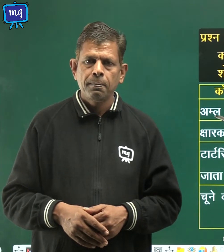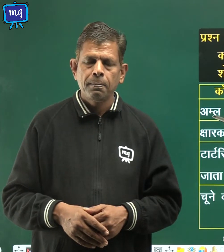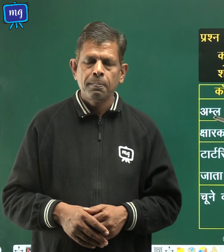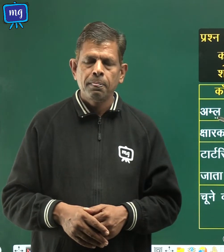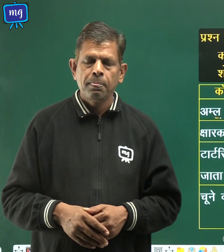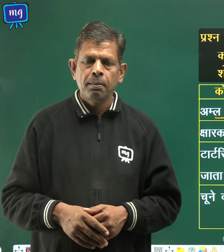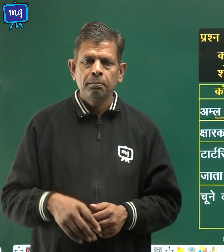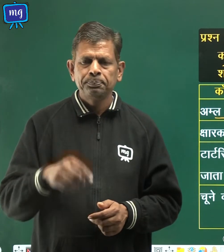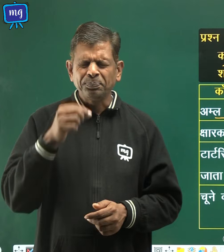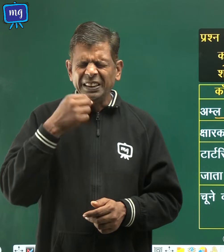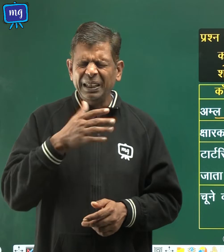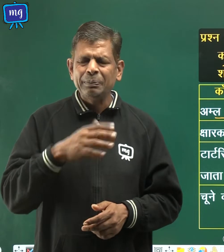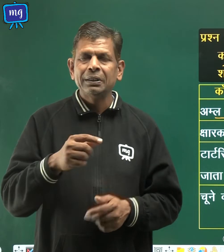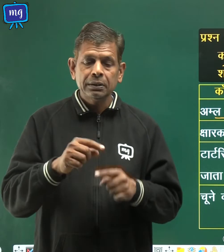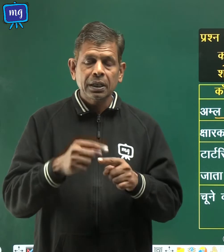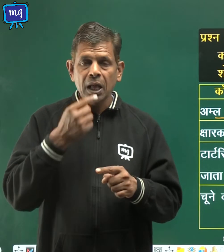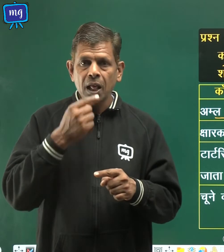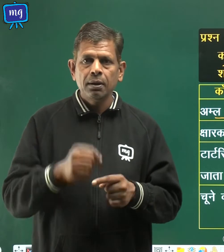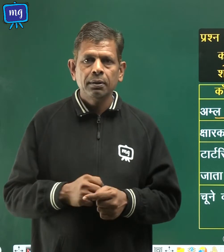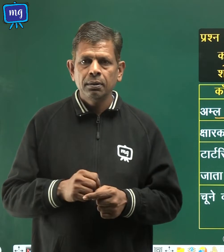अम्ल चखने में,